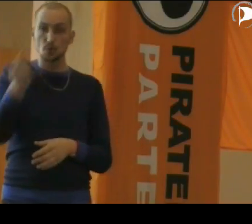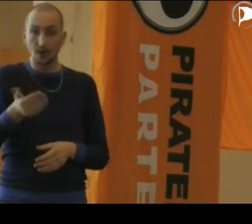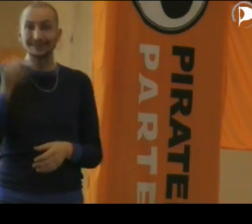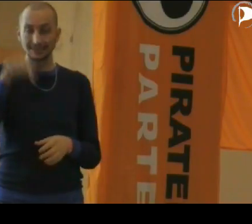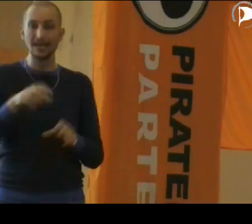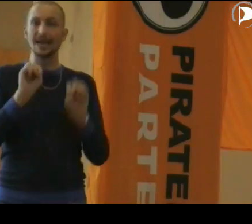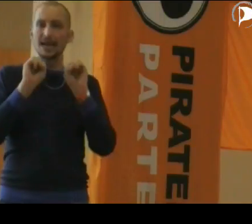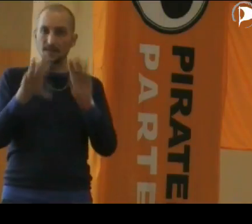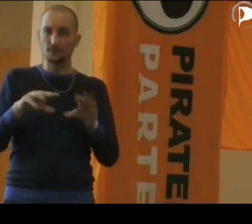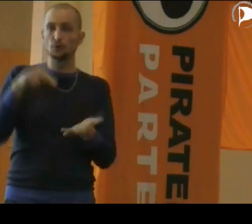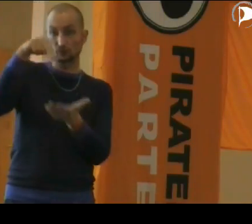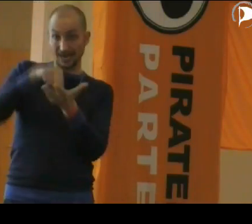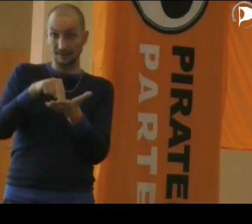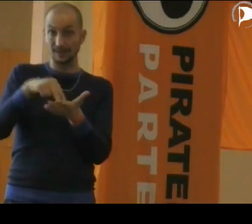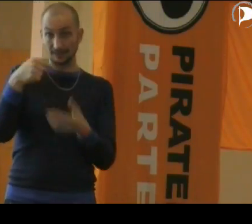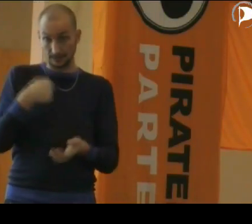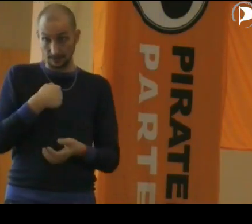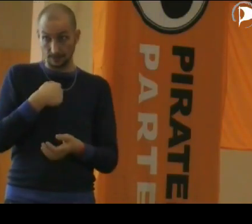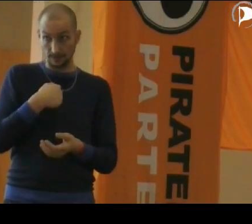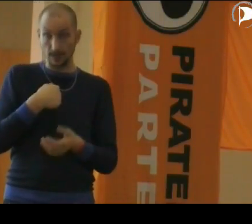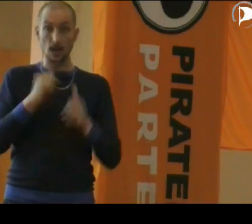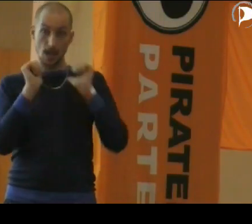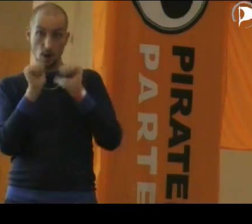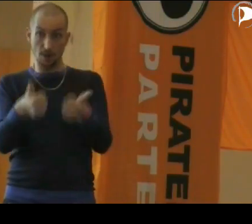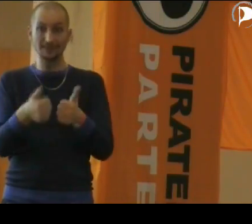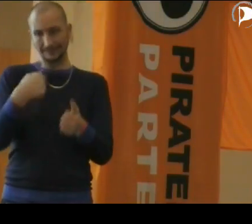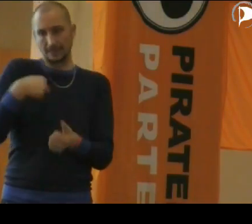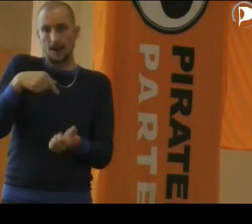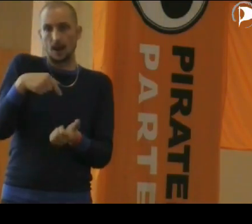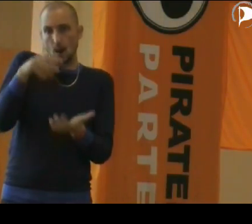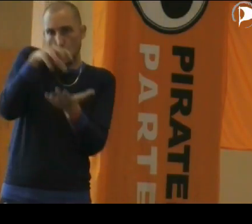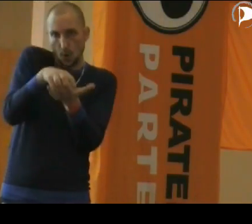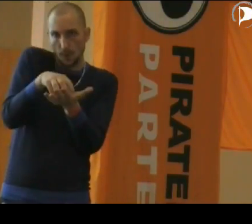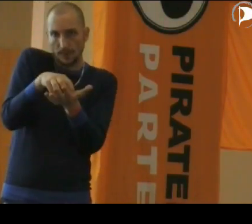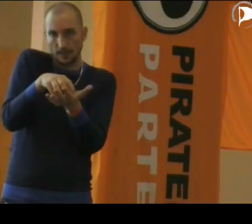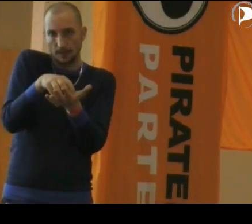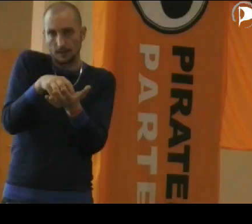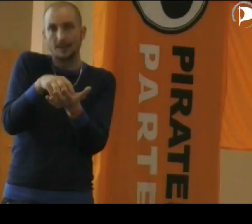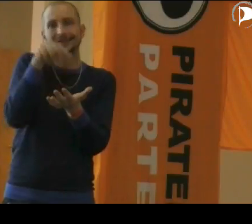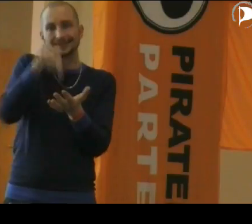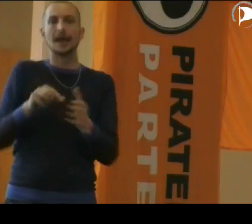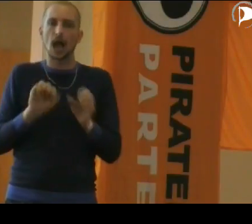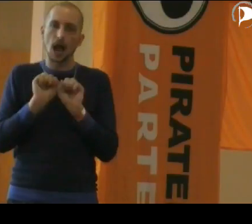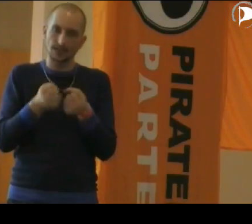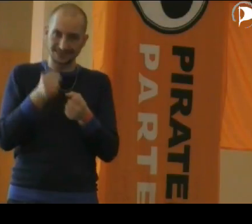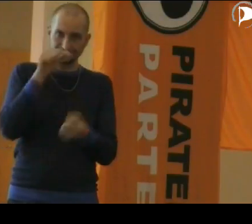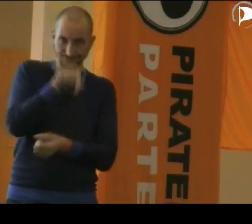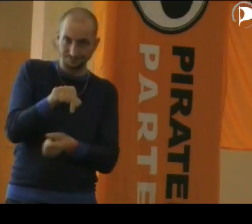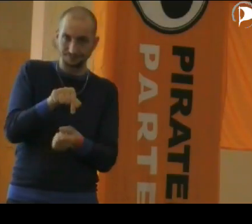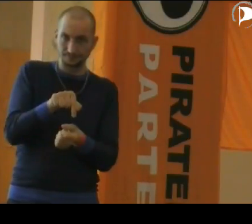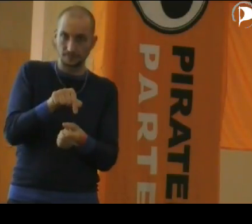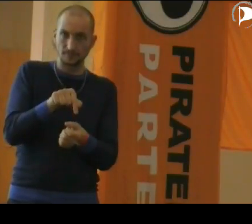und die seit leben lokal in jeder form aktiv ich hoffe